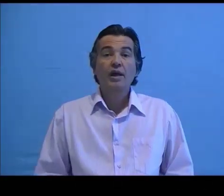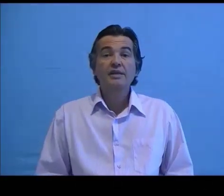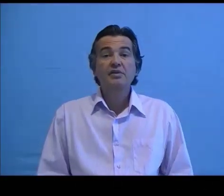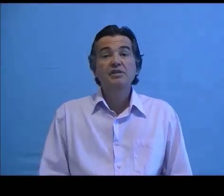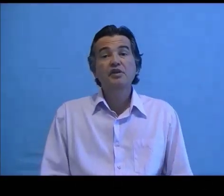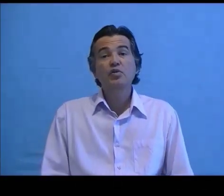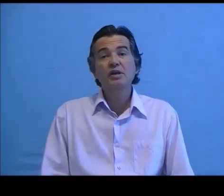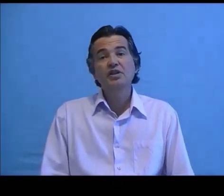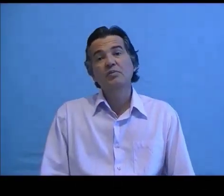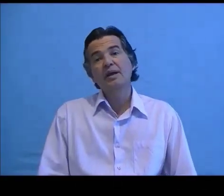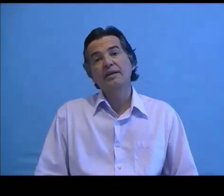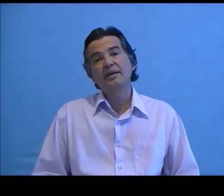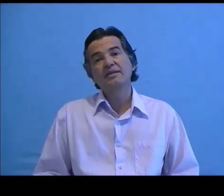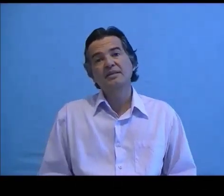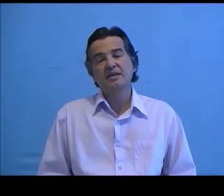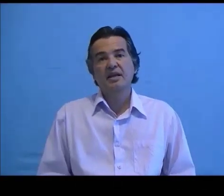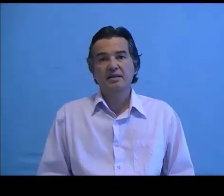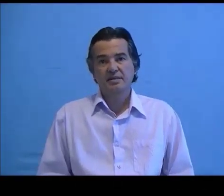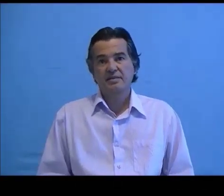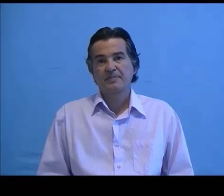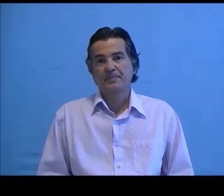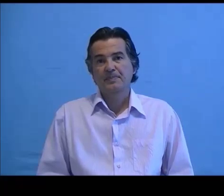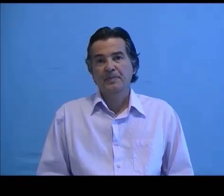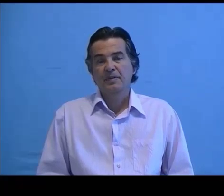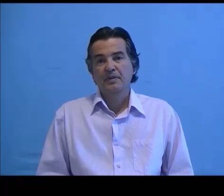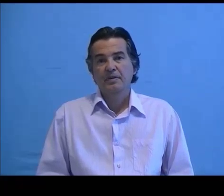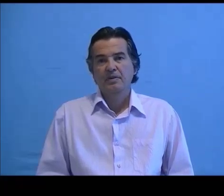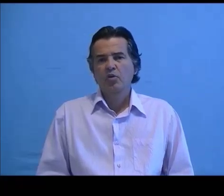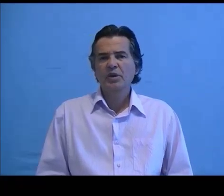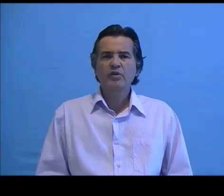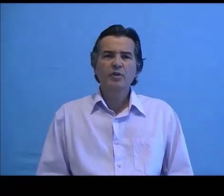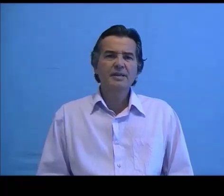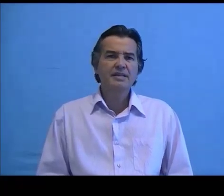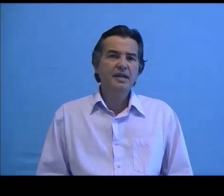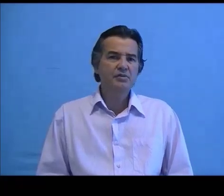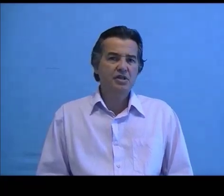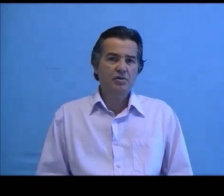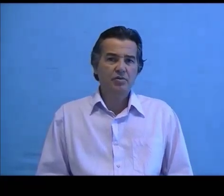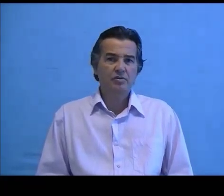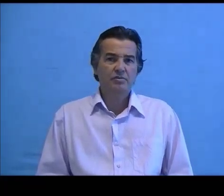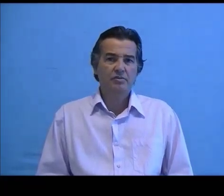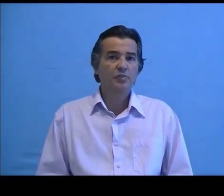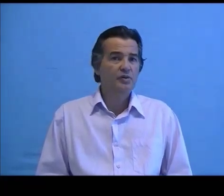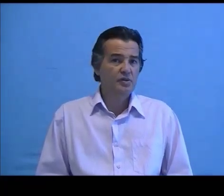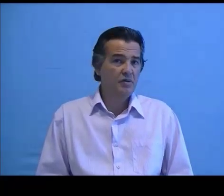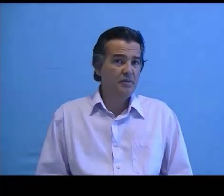Com relação às figuras geométricas em sinais, como é que eu vou apresentar um círculo? Eu posso usar uma